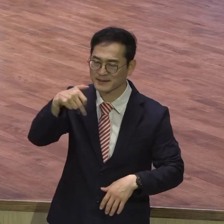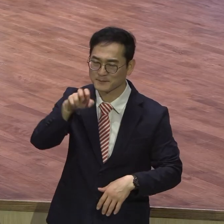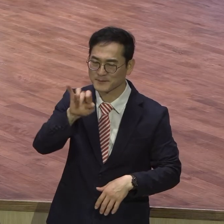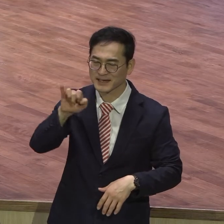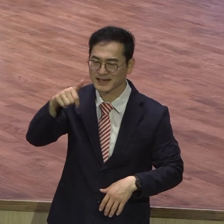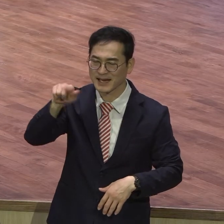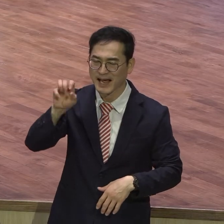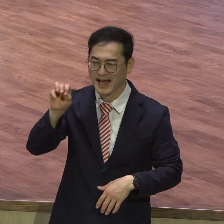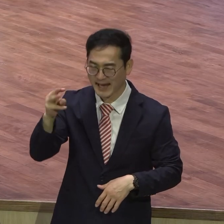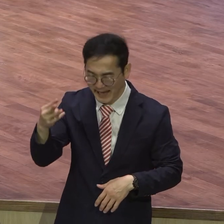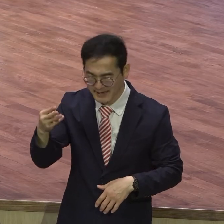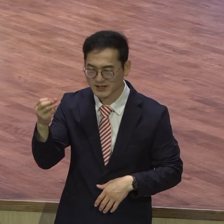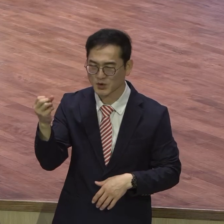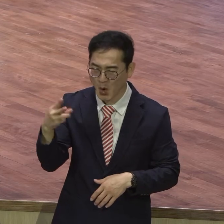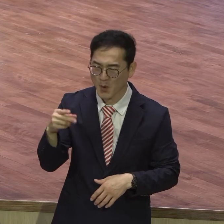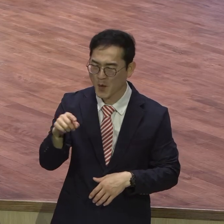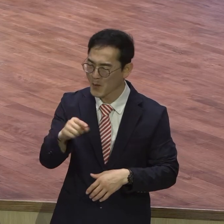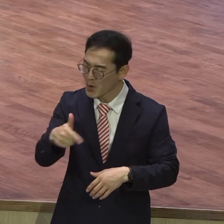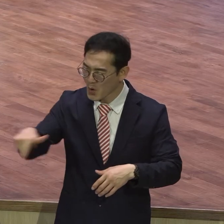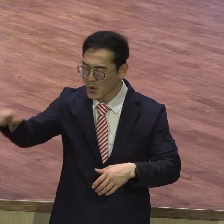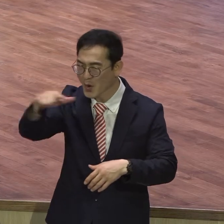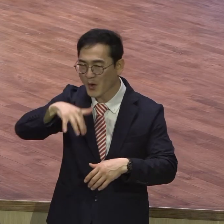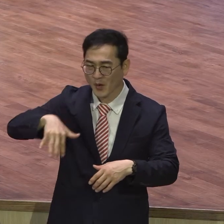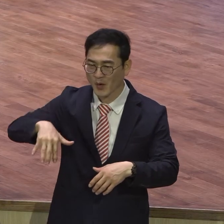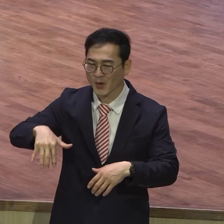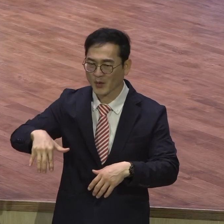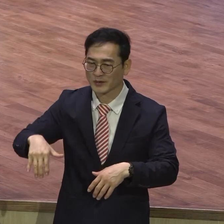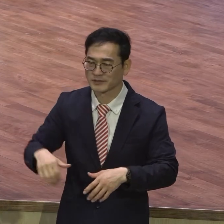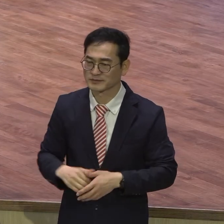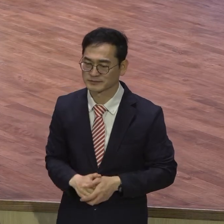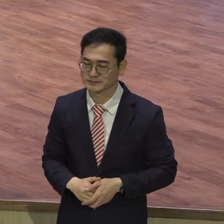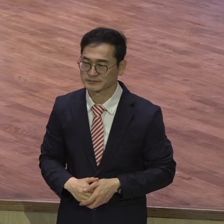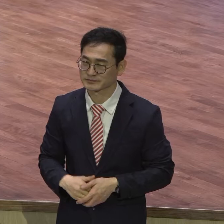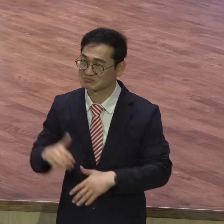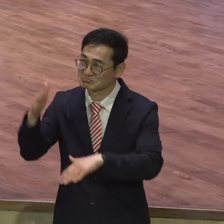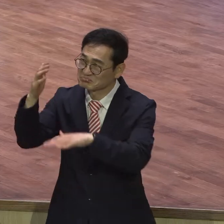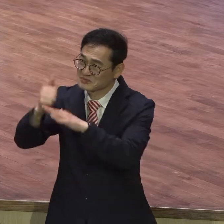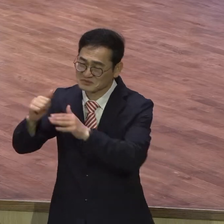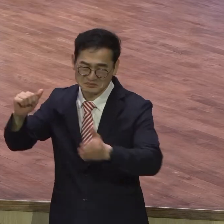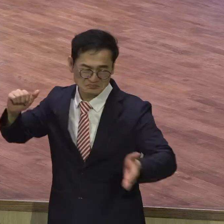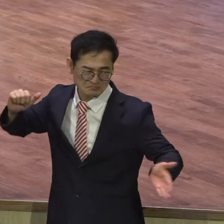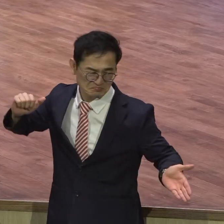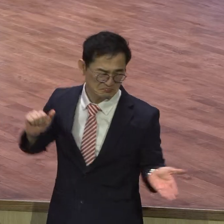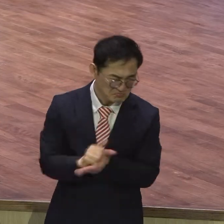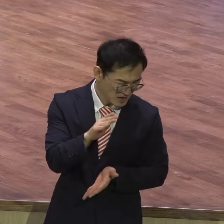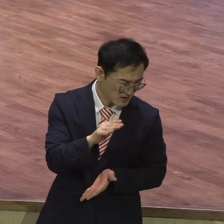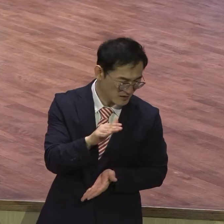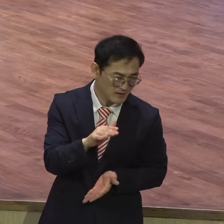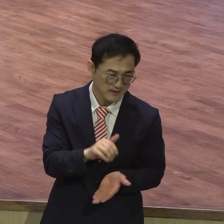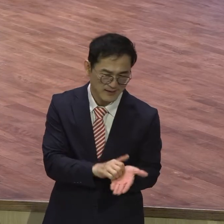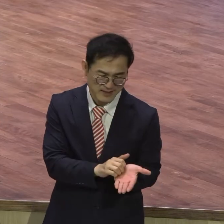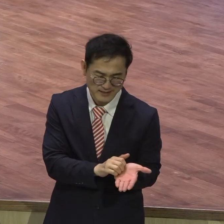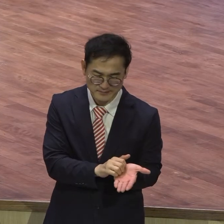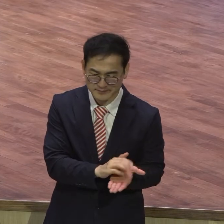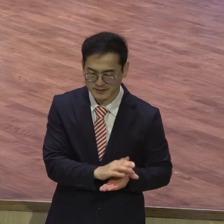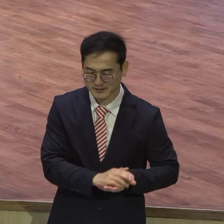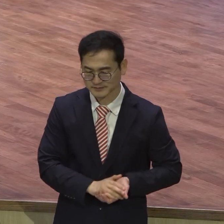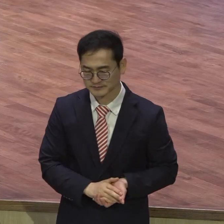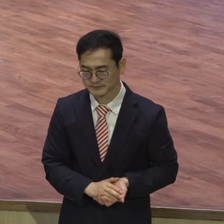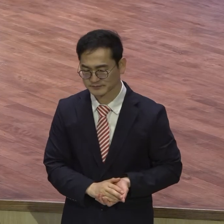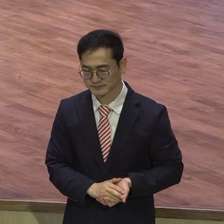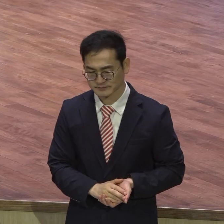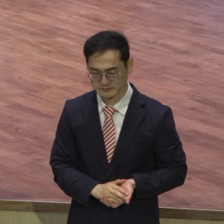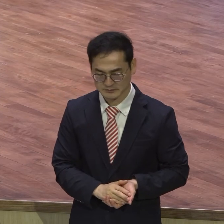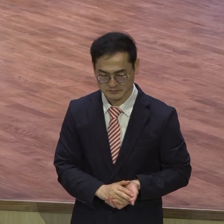천사들에게 큰 용과 그의 사자들을 적고 결국 내가 쫓겼다 게시옥 12장 9절에 보면 이렇게 말씀하고 있어요